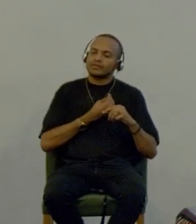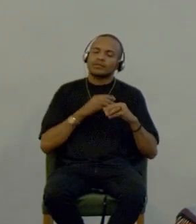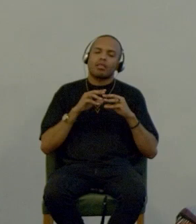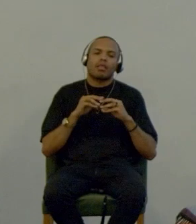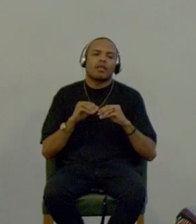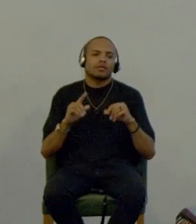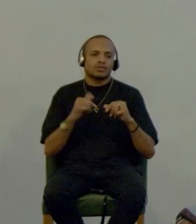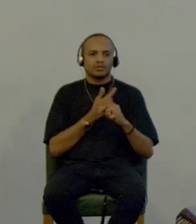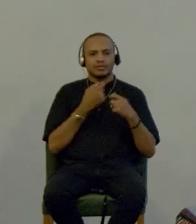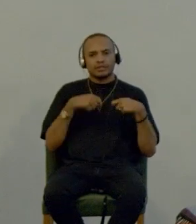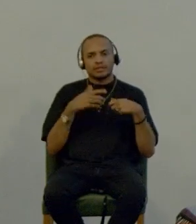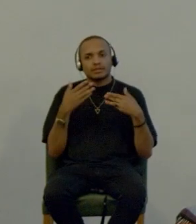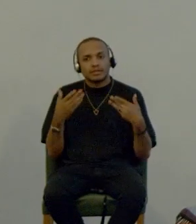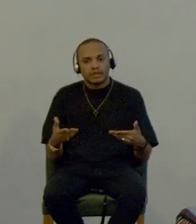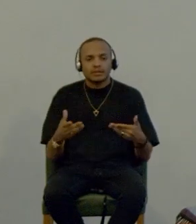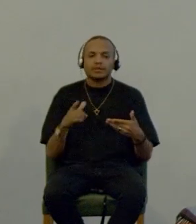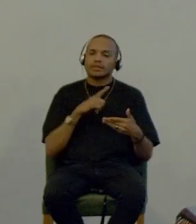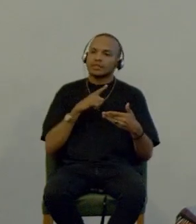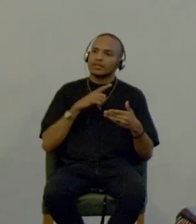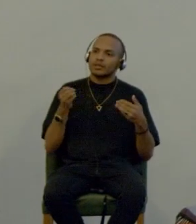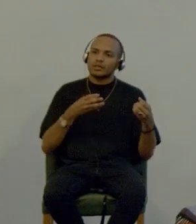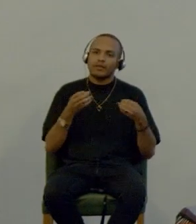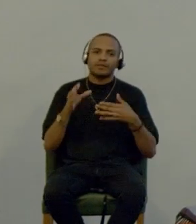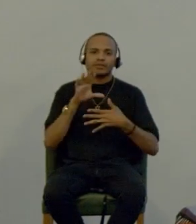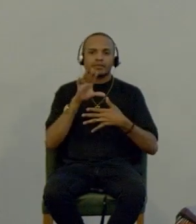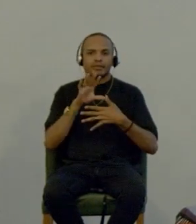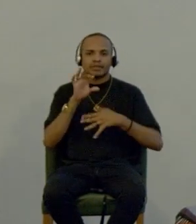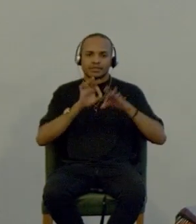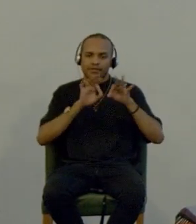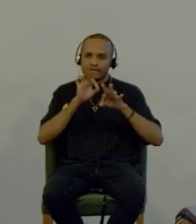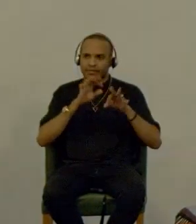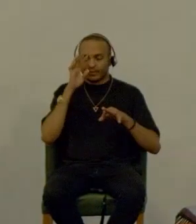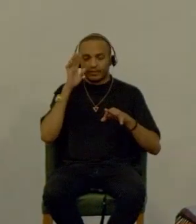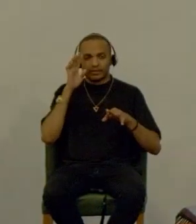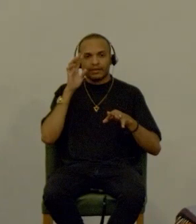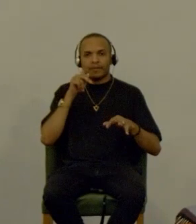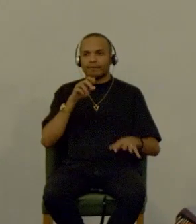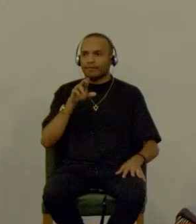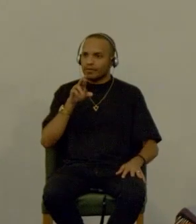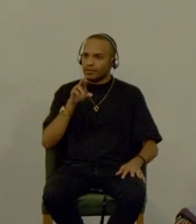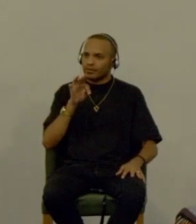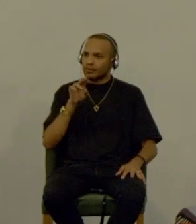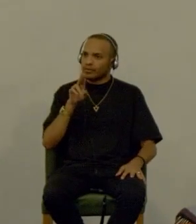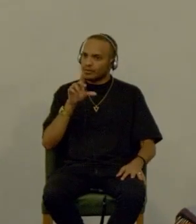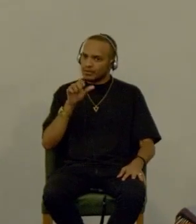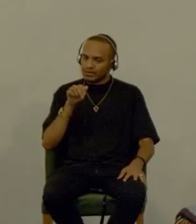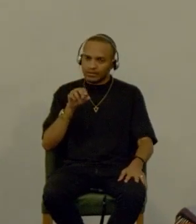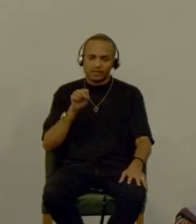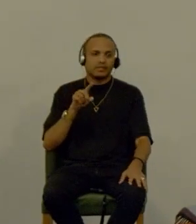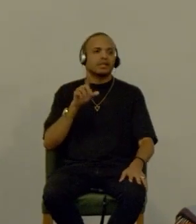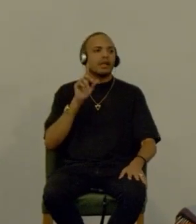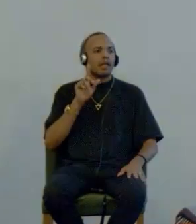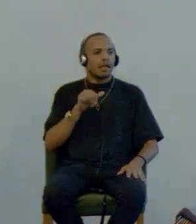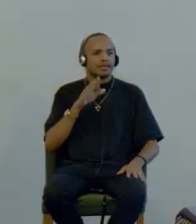cartes de navigation, nous aussi. Donc, les portulans, vous le voyez, c'est l'inspiration directe pour ça, pour nos cartes